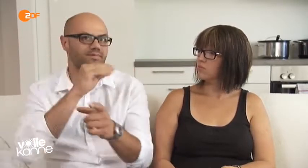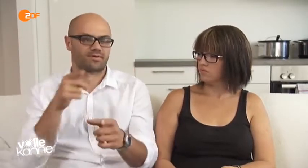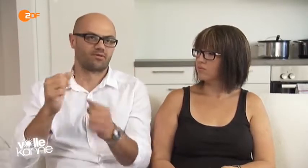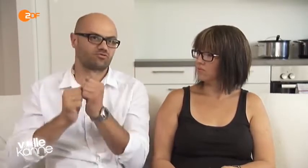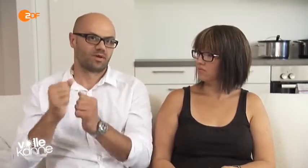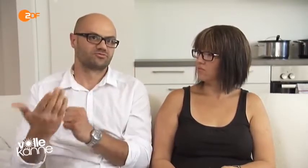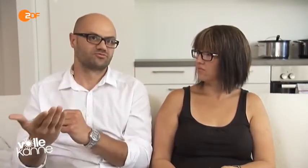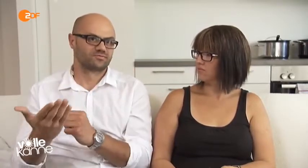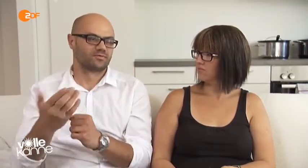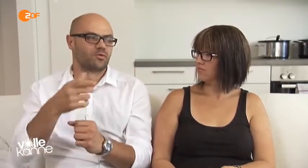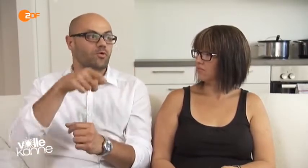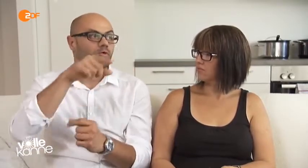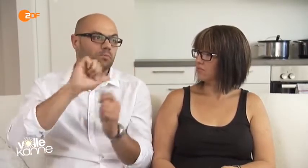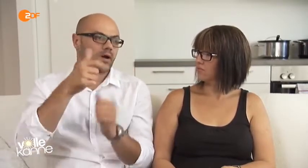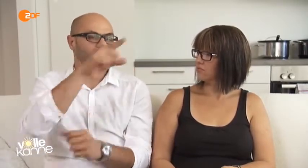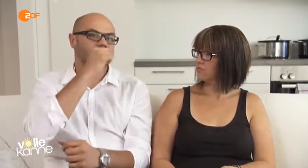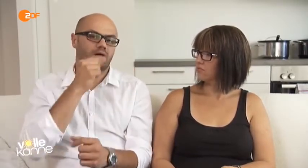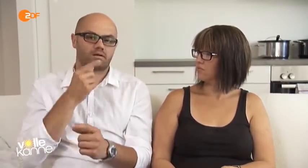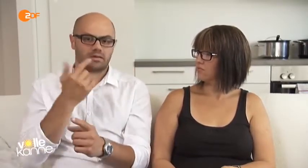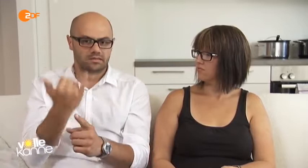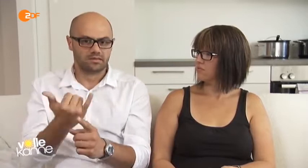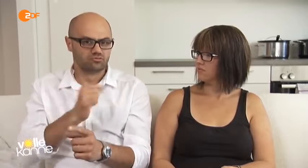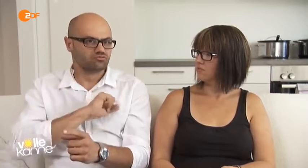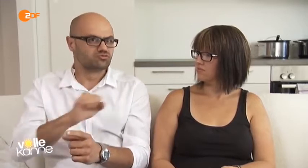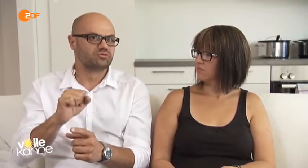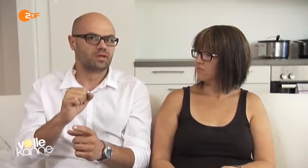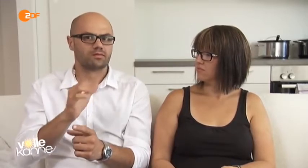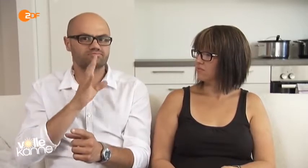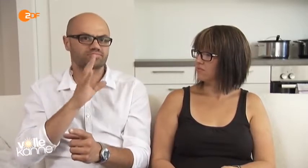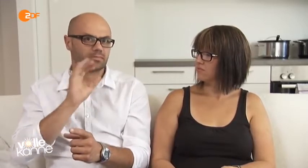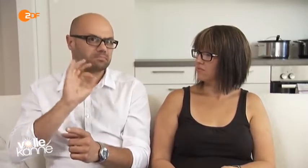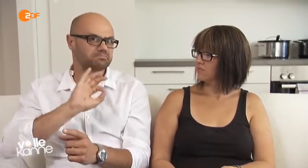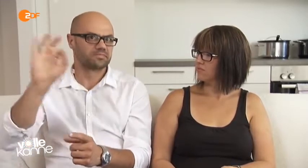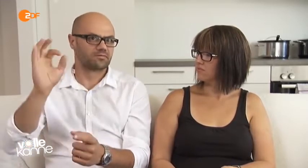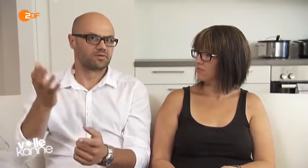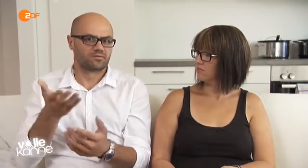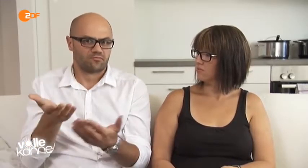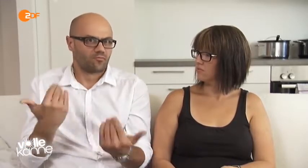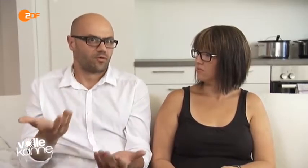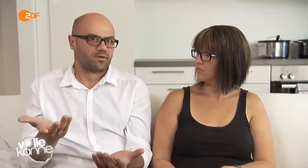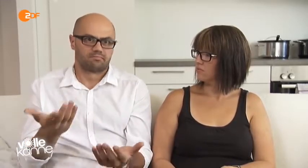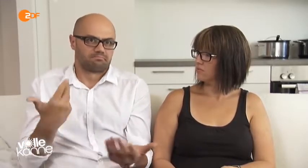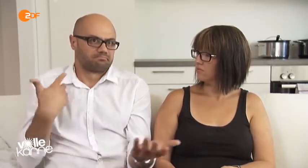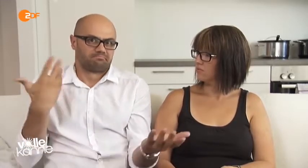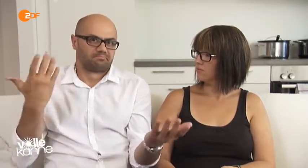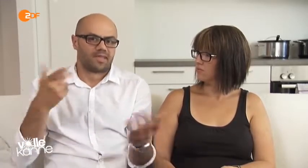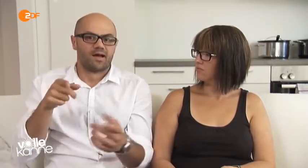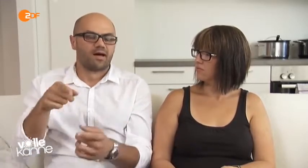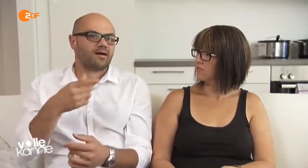wir zu Hause immer nur in Gebärden kommunizieren, war ihr Wunsch nach der Lautsprache groß. Viele haben sich gewundert, woher das Kind so gut sprechen